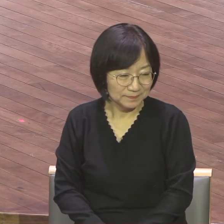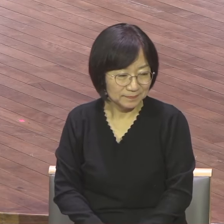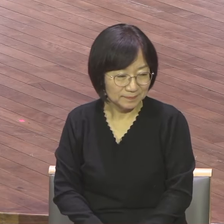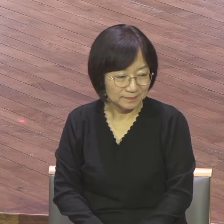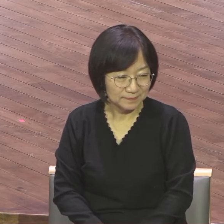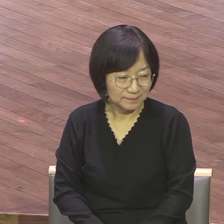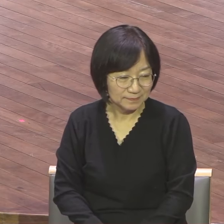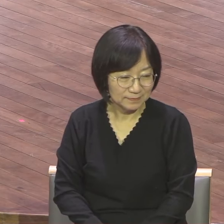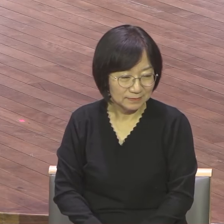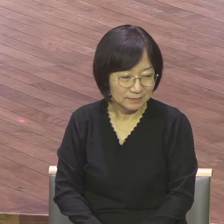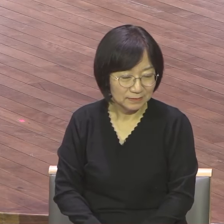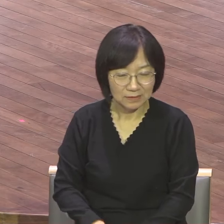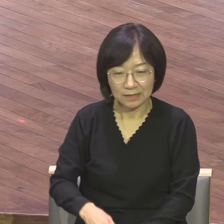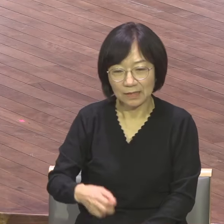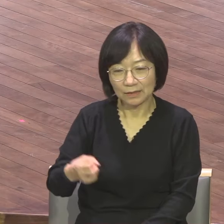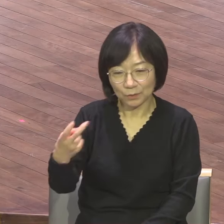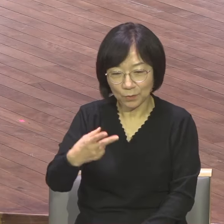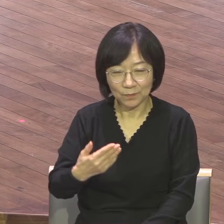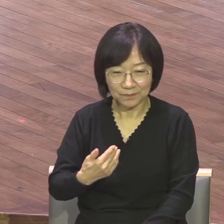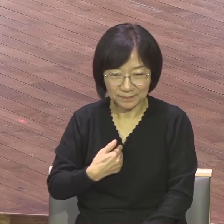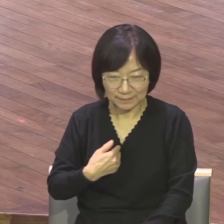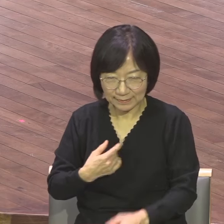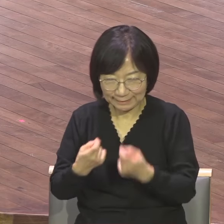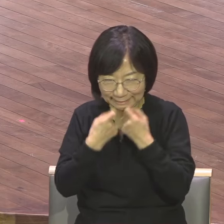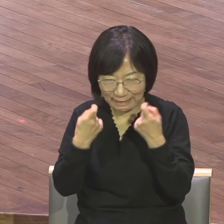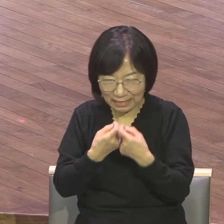순간순간 창세기 3장이 나온단 말이에요. 나 중심.